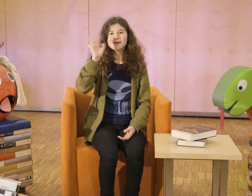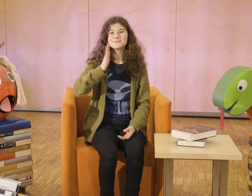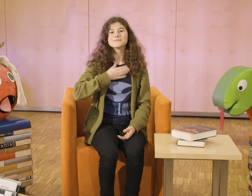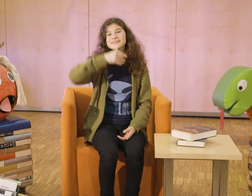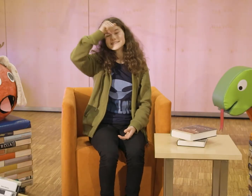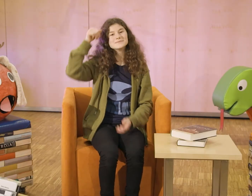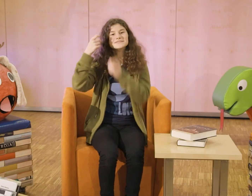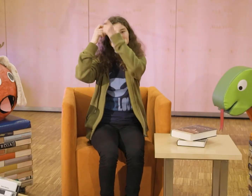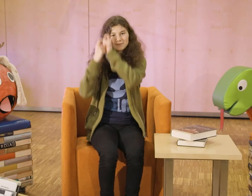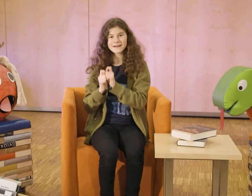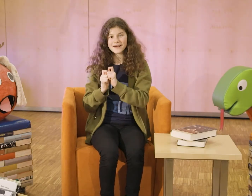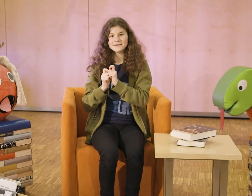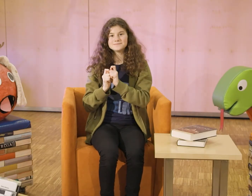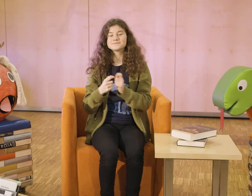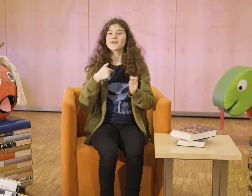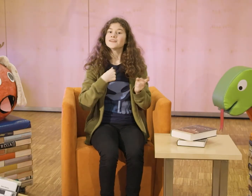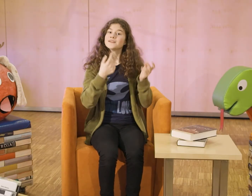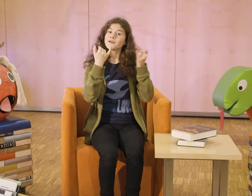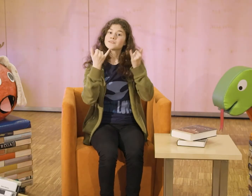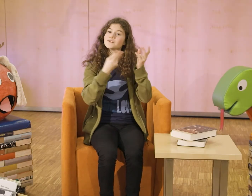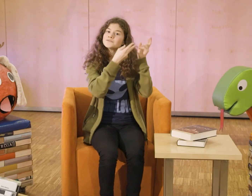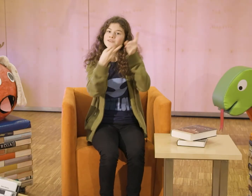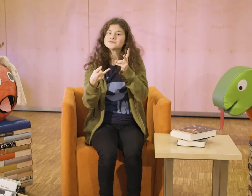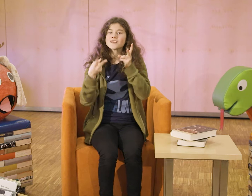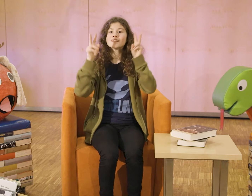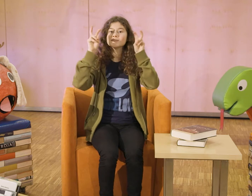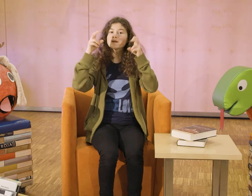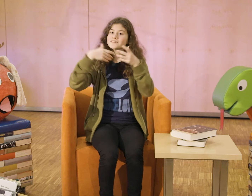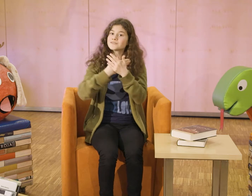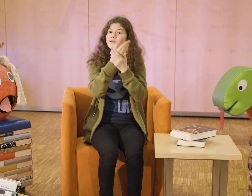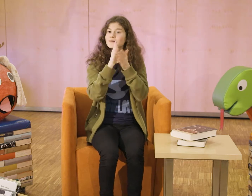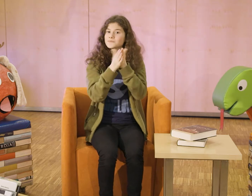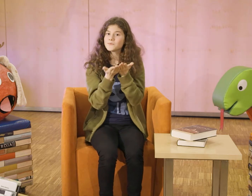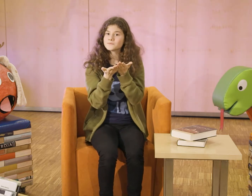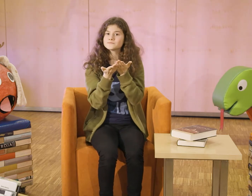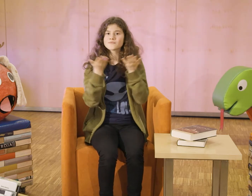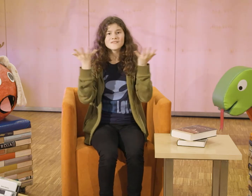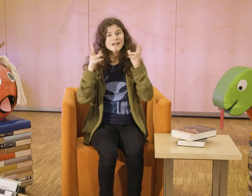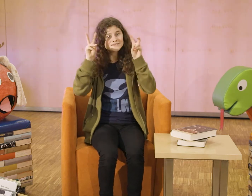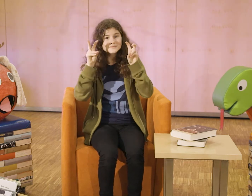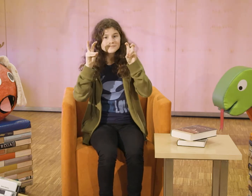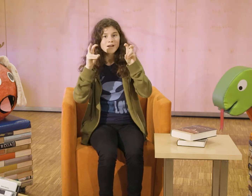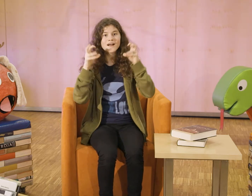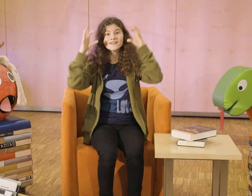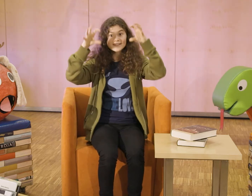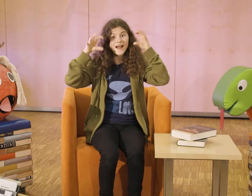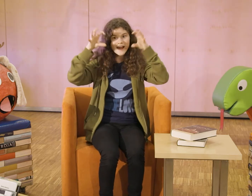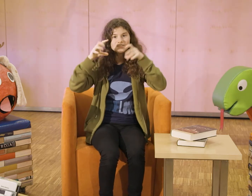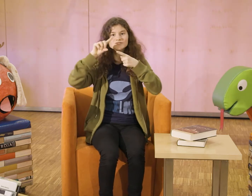hallo mein name ist samira und ich stelle euch heute die neuen bücher der bücherei vor das erste thema sind